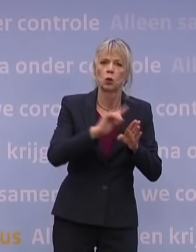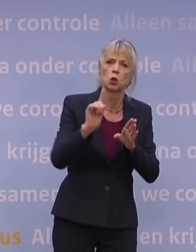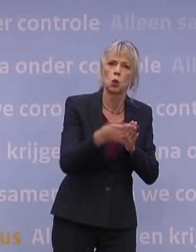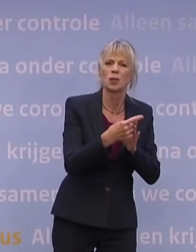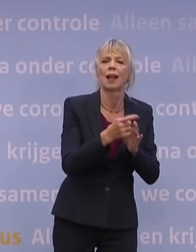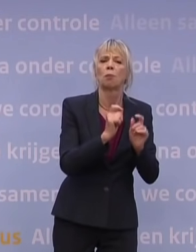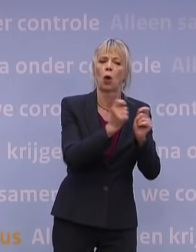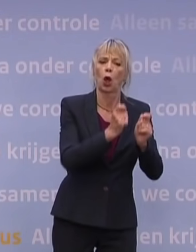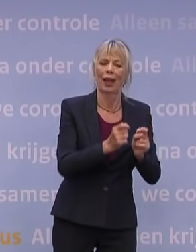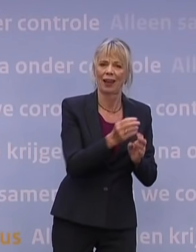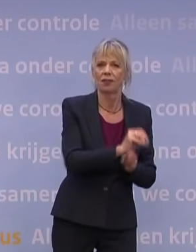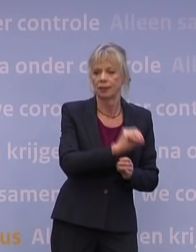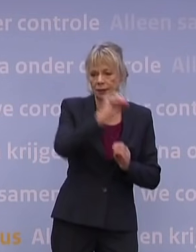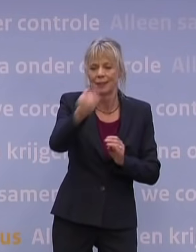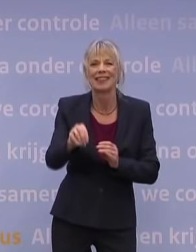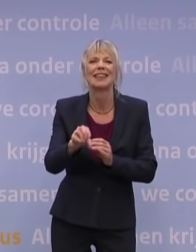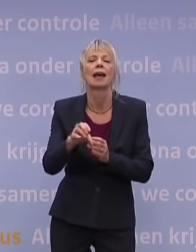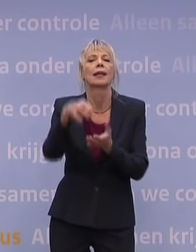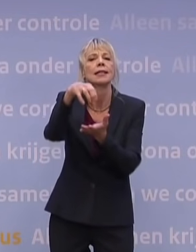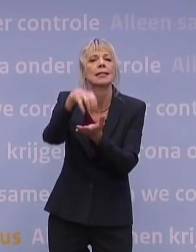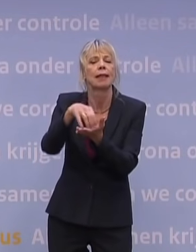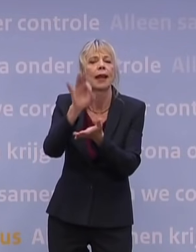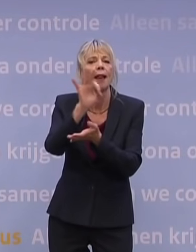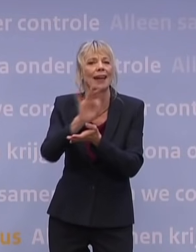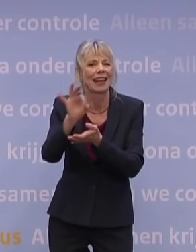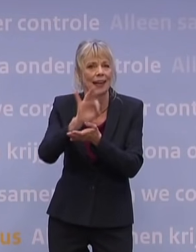SIMS, naar het centrale registratiesysteem van het RIVM.